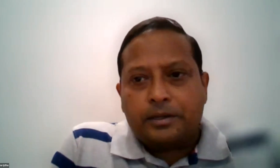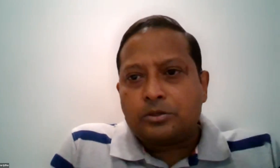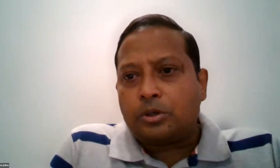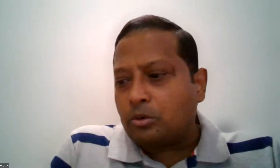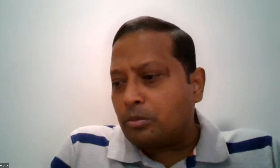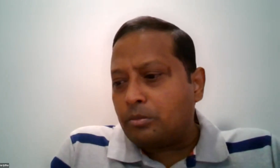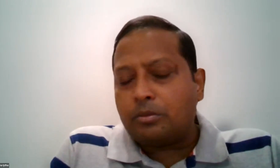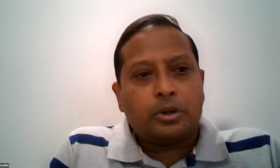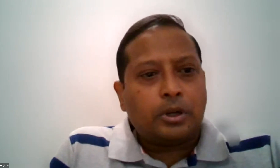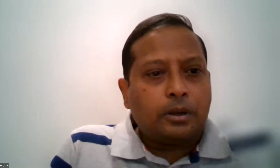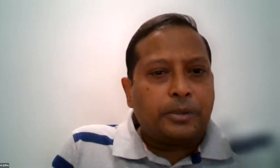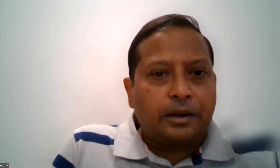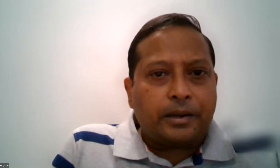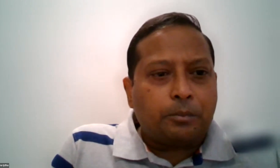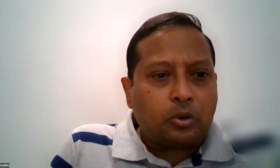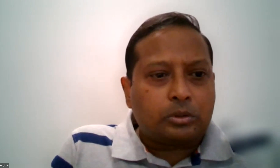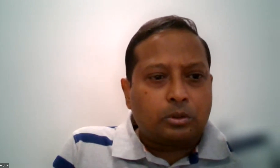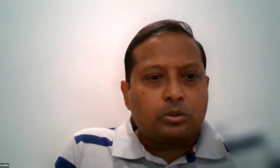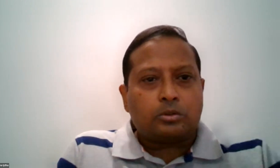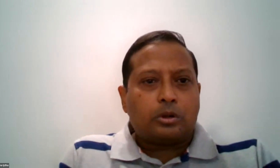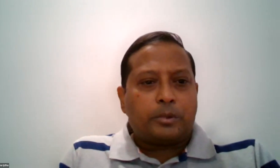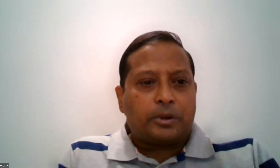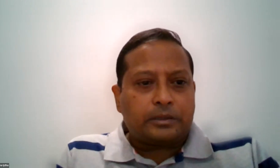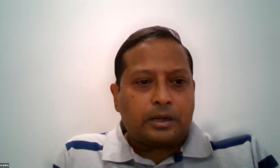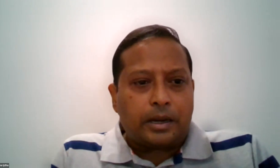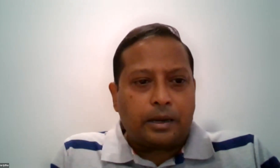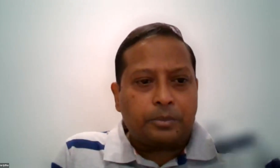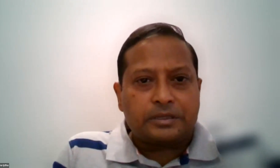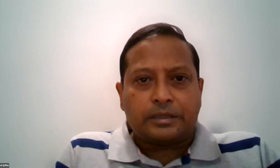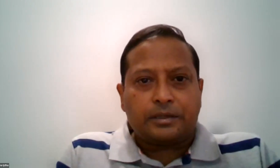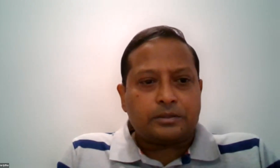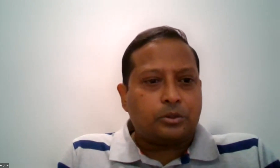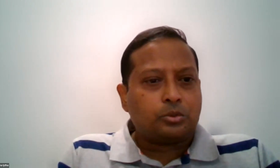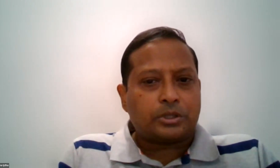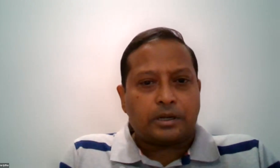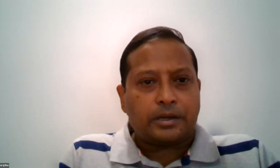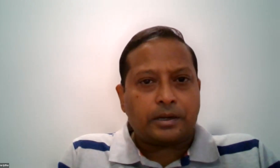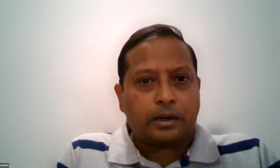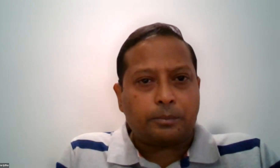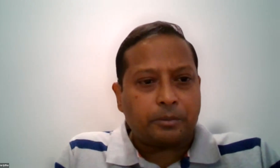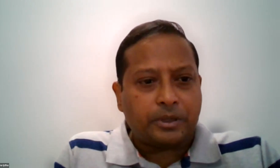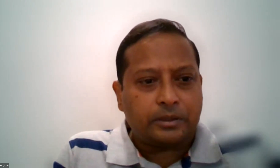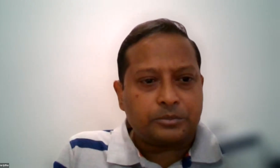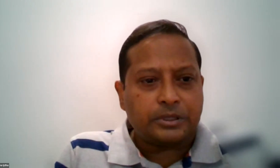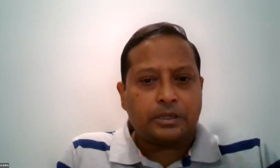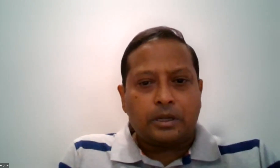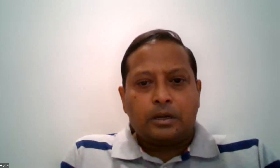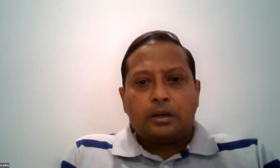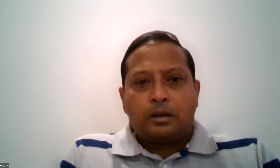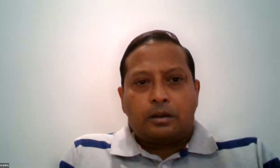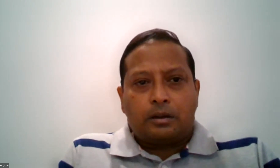अक्सर यही सुनने को मिल रहा है कि बहुत लोगों को सुगम्य भारत का ऐप किस तरीके से यूज करना है, ऐप के माध्यम